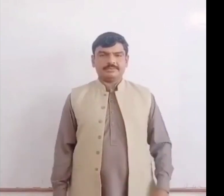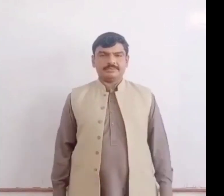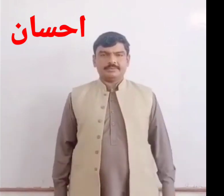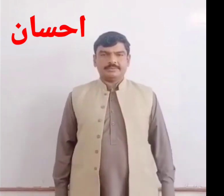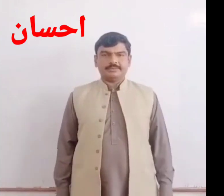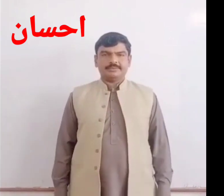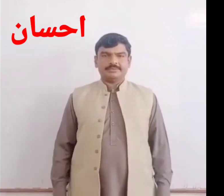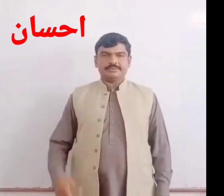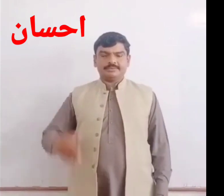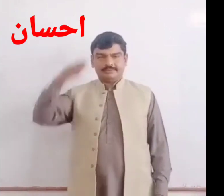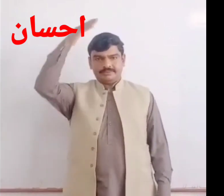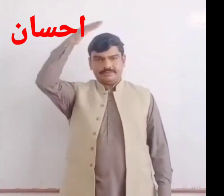एहसान,